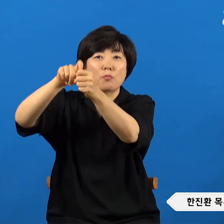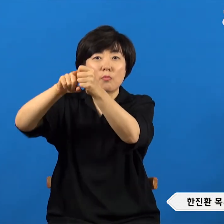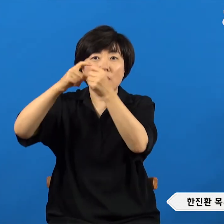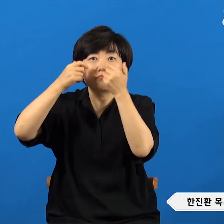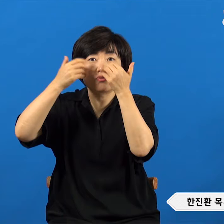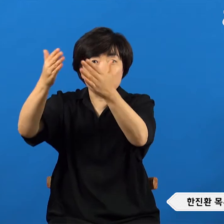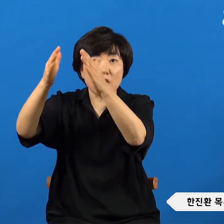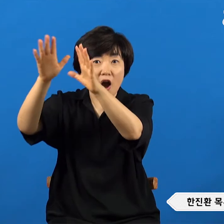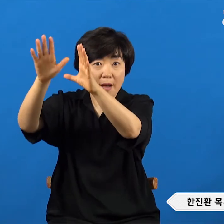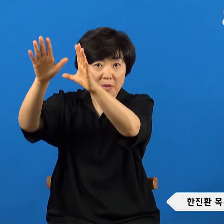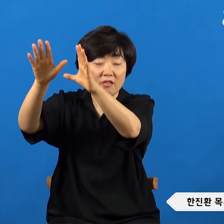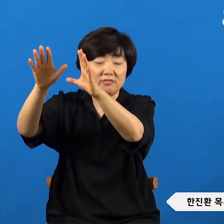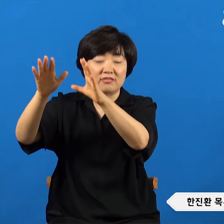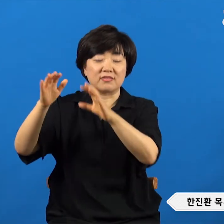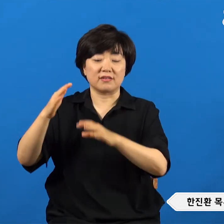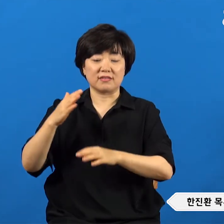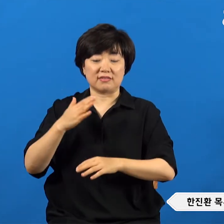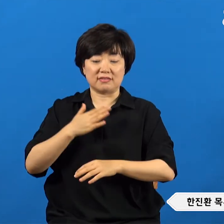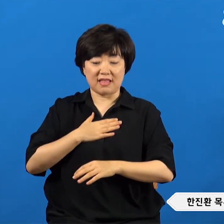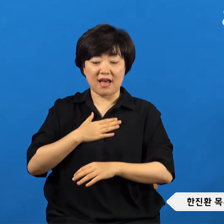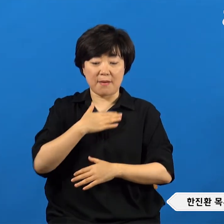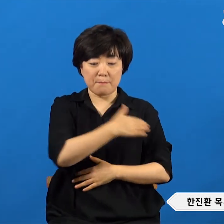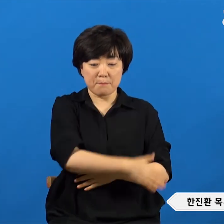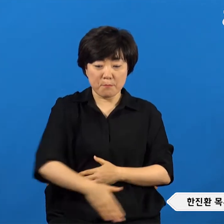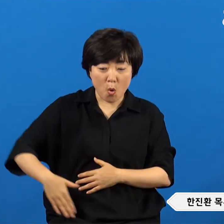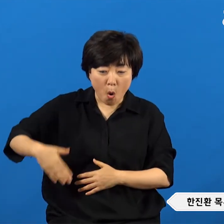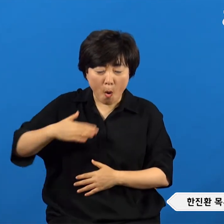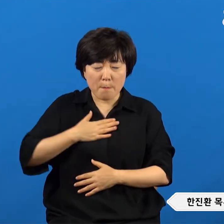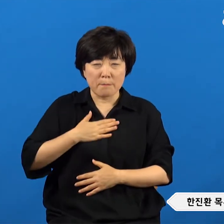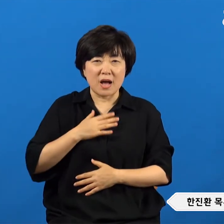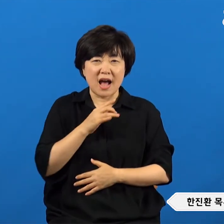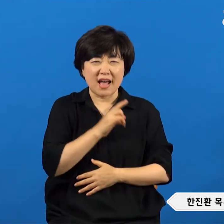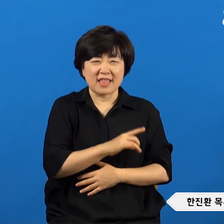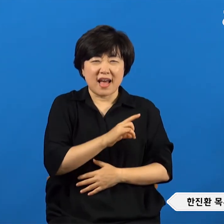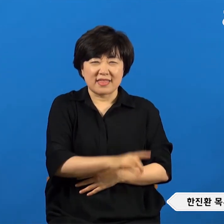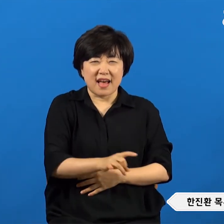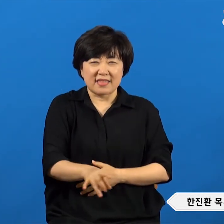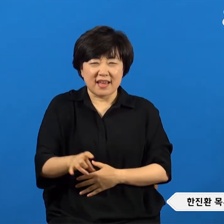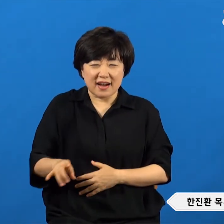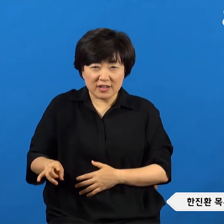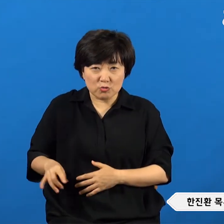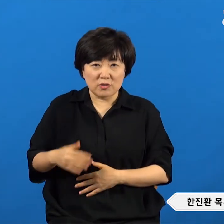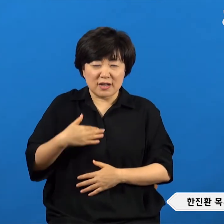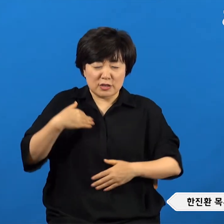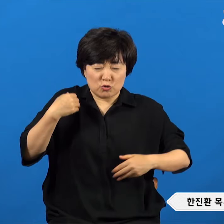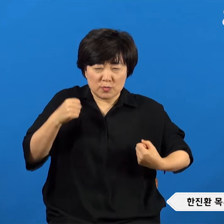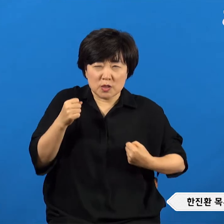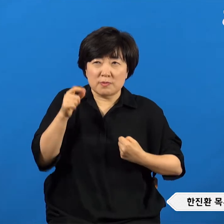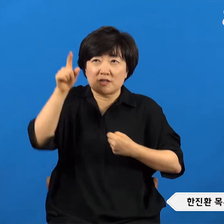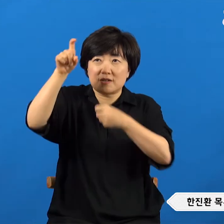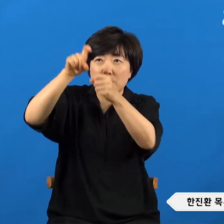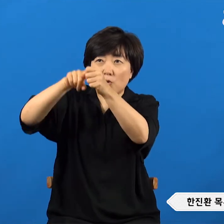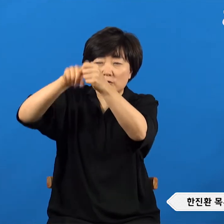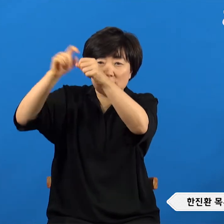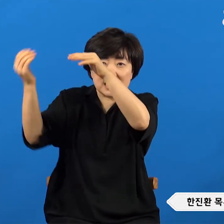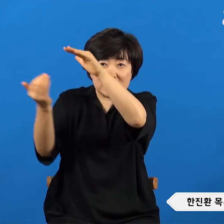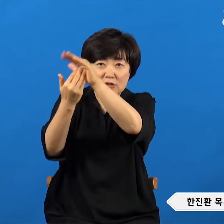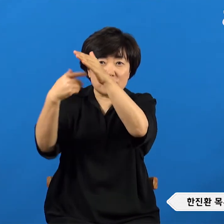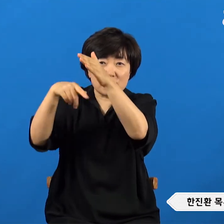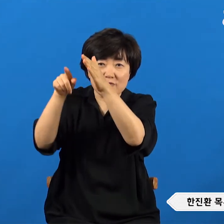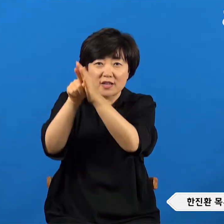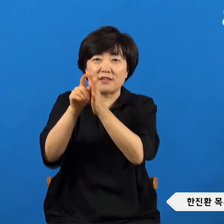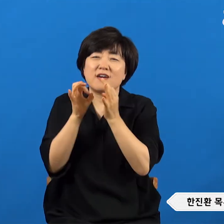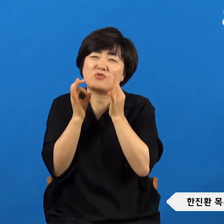그냥 맹렬하게 불타고 있으면, 그러면 이 세포 하나하나까지도 춤을 추면서 그 목적을 달성하는